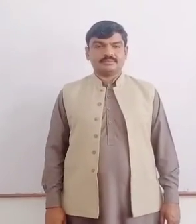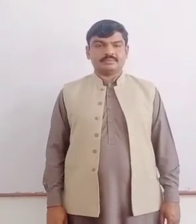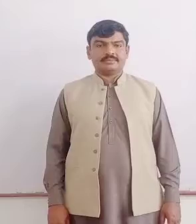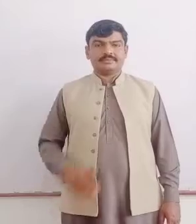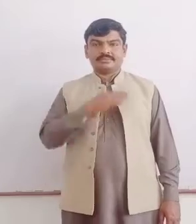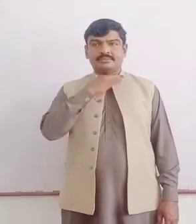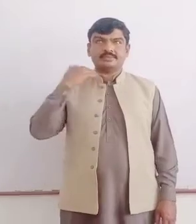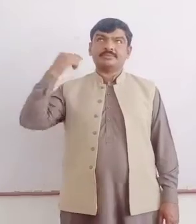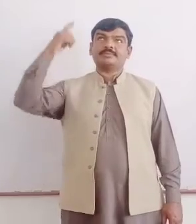شہادت،